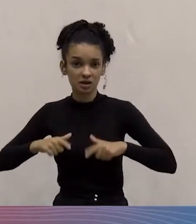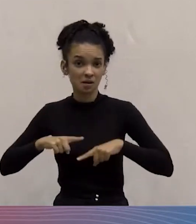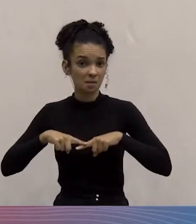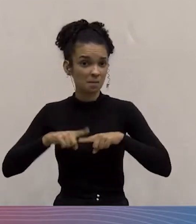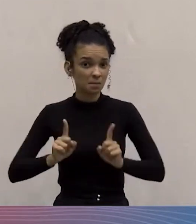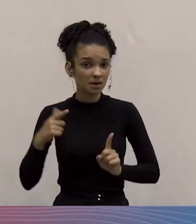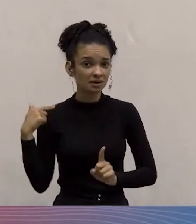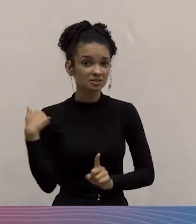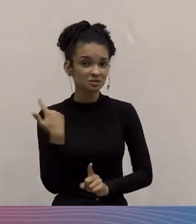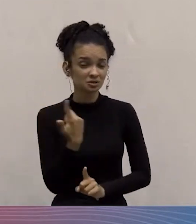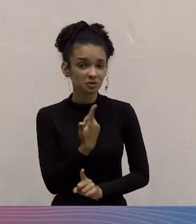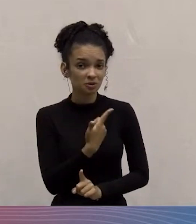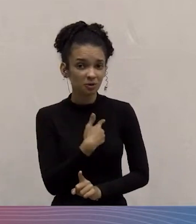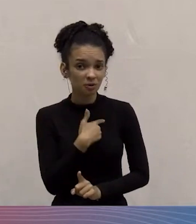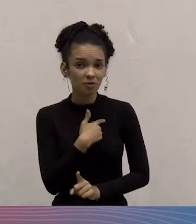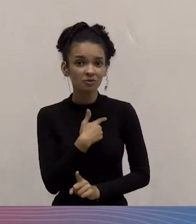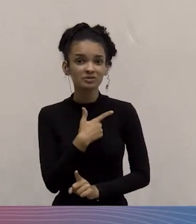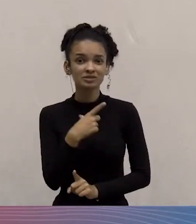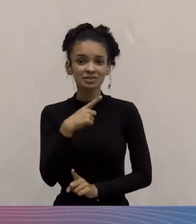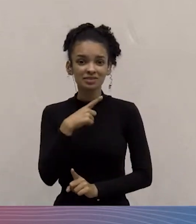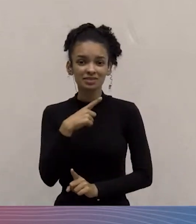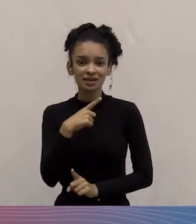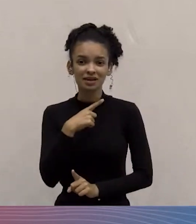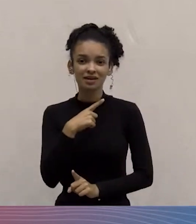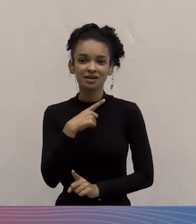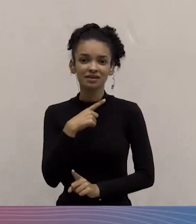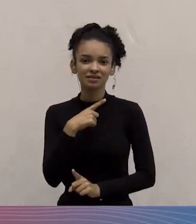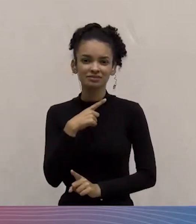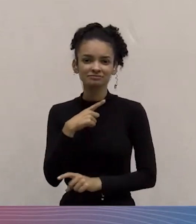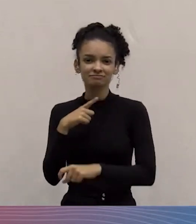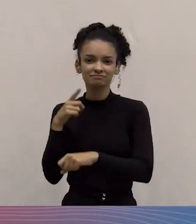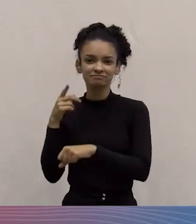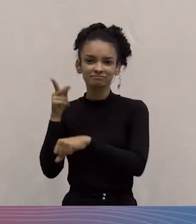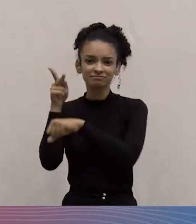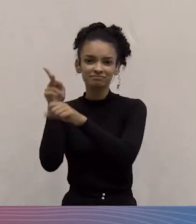agora, irmão, nós ganhamos a cidadania do reino dos céus.